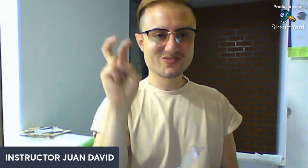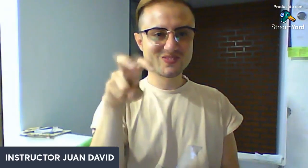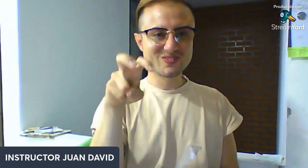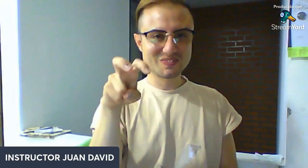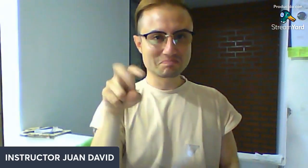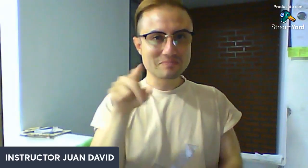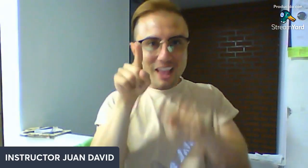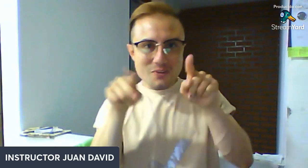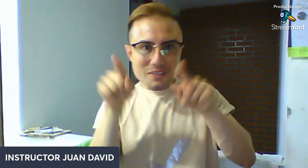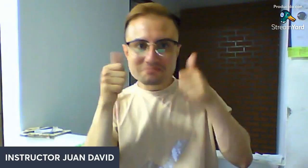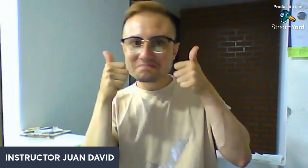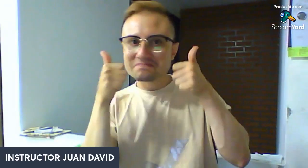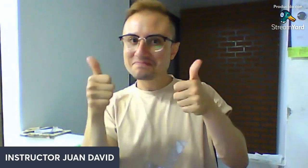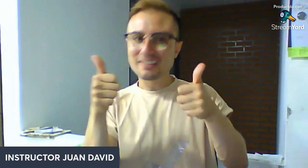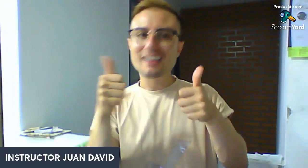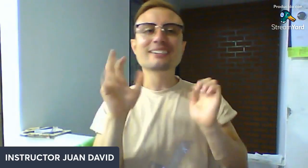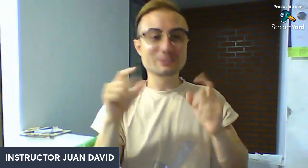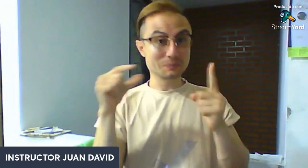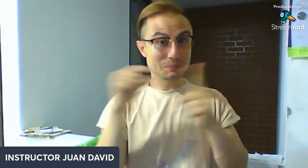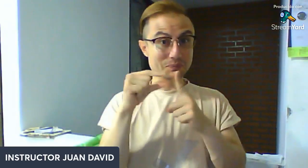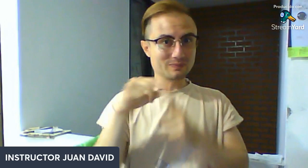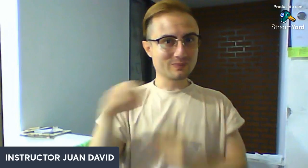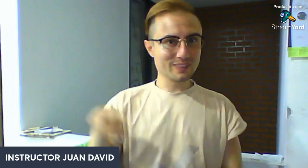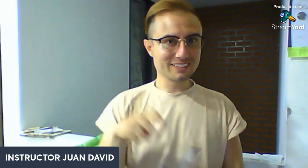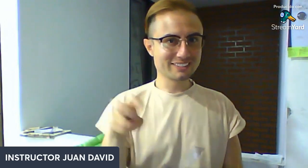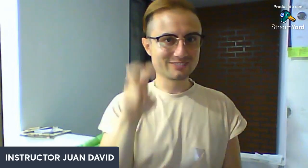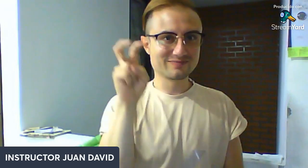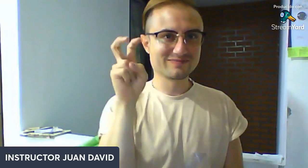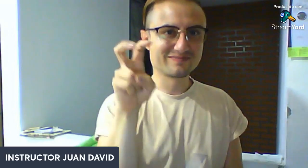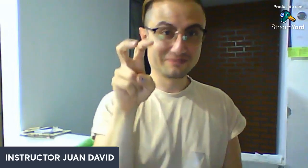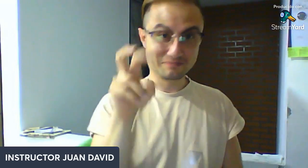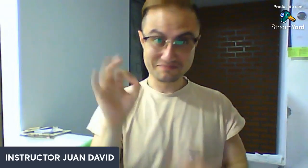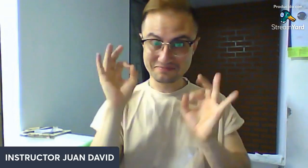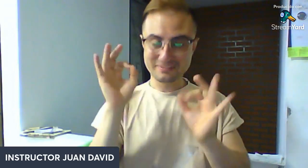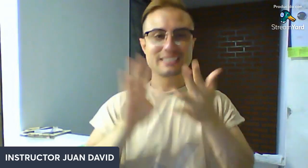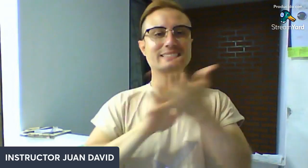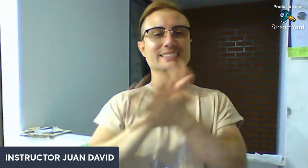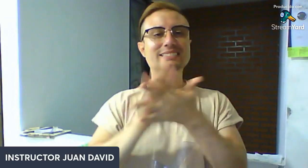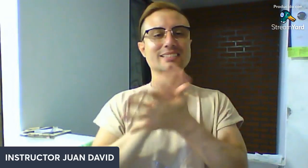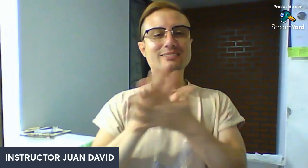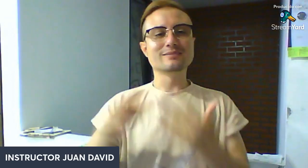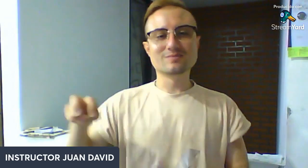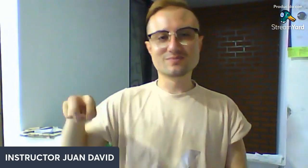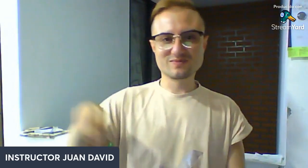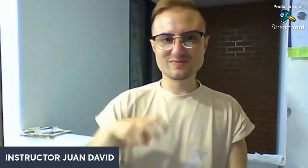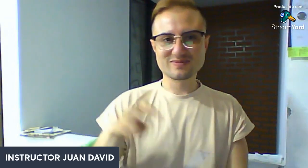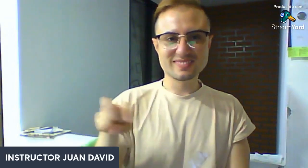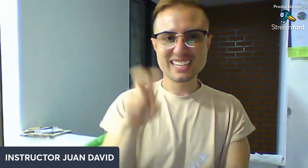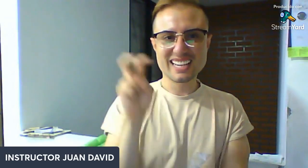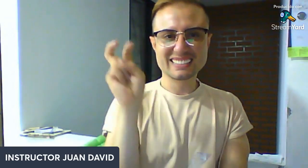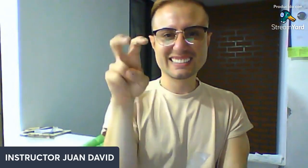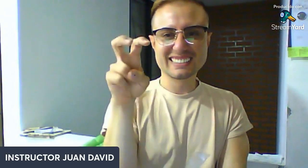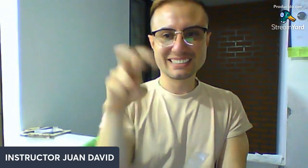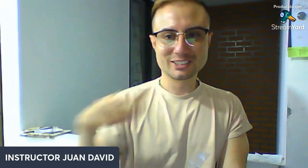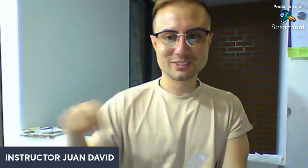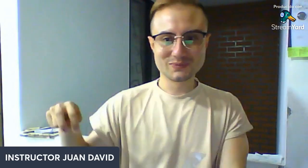Bueno, como tal es serpiente, ¿sí? Algunos pues que dijeron las similares están bien, pero la seña es así,